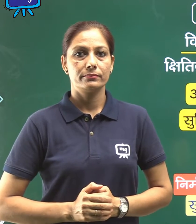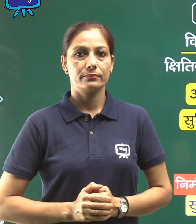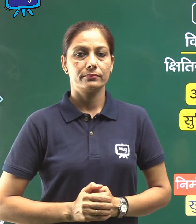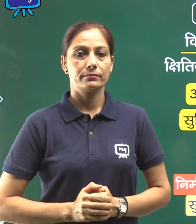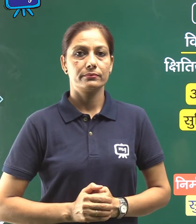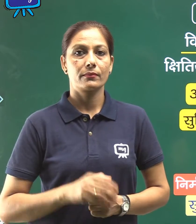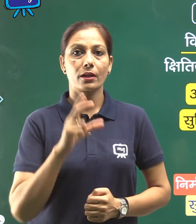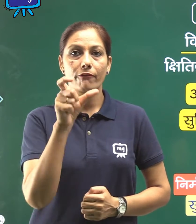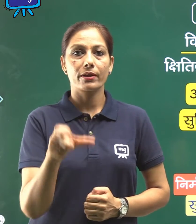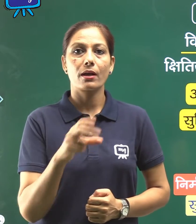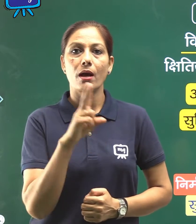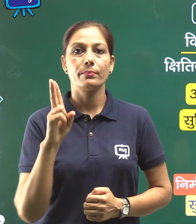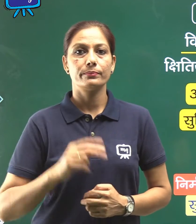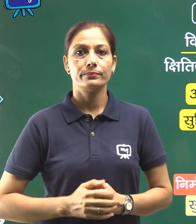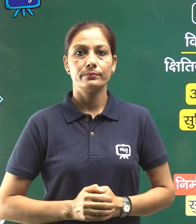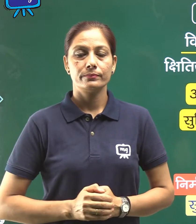सुमित्रानंदन पंत।